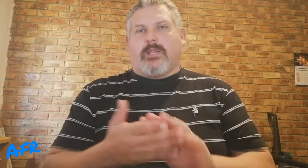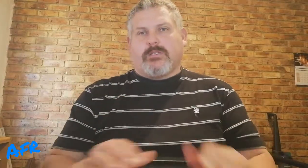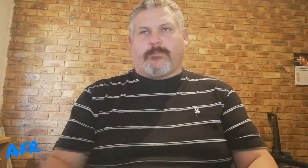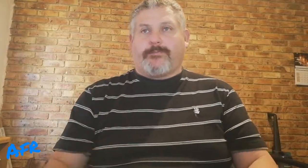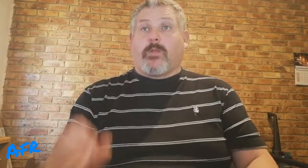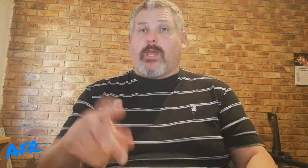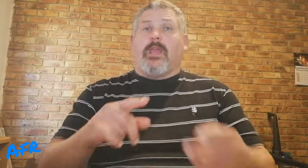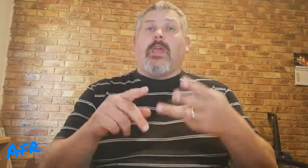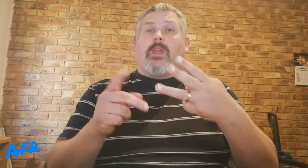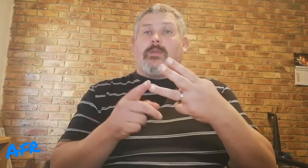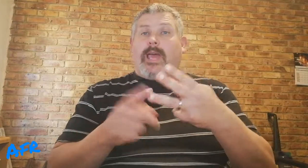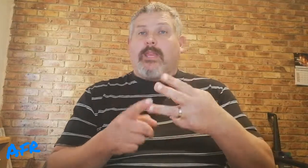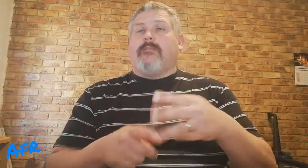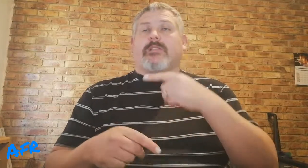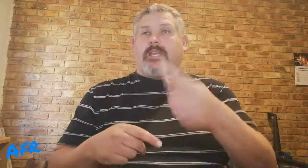alles. Okay. Nou derde sê,